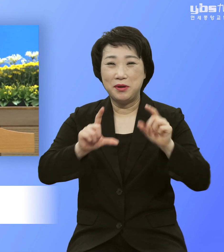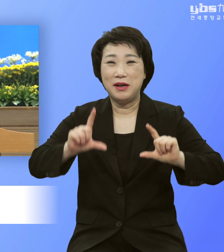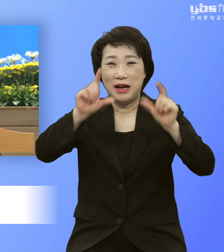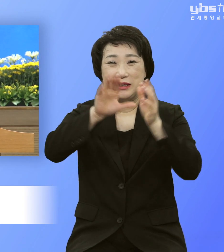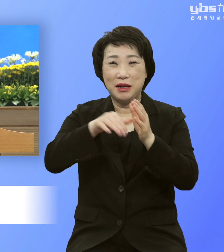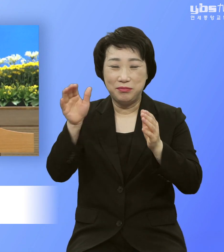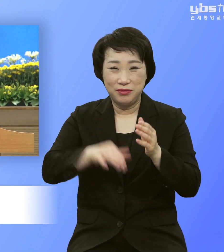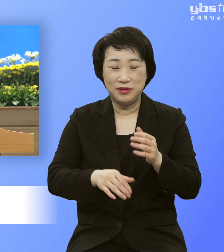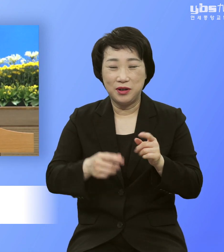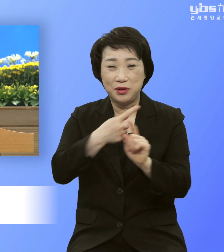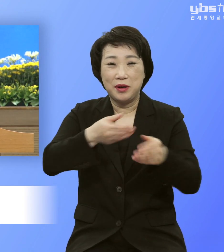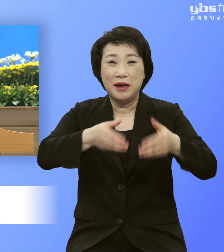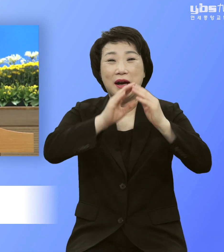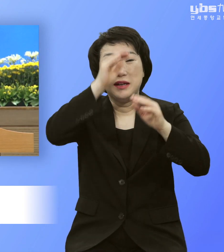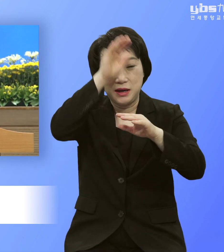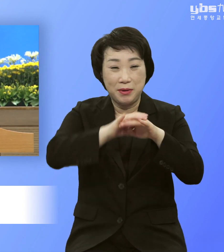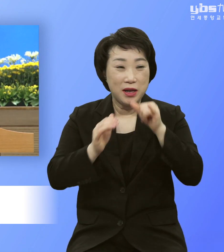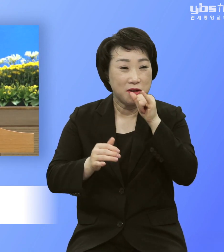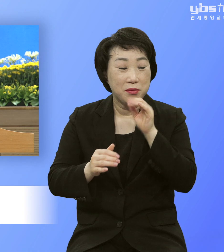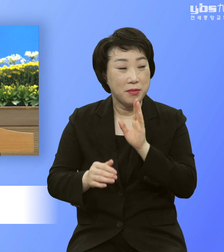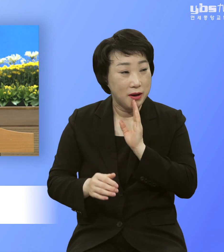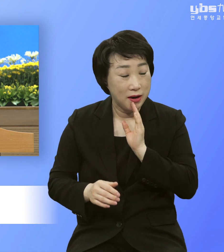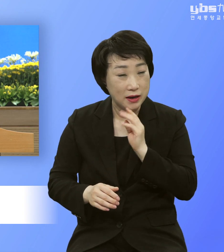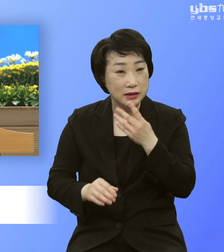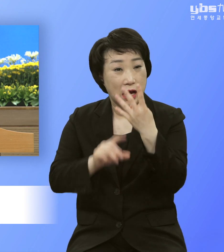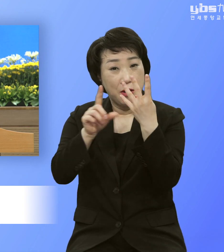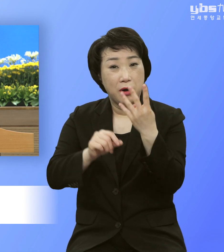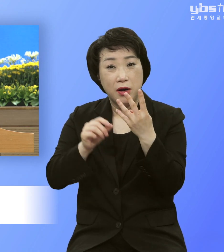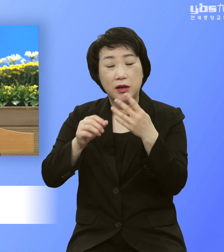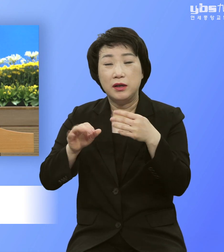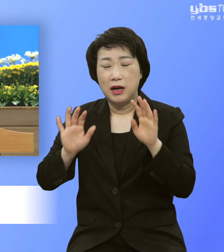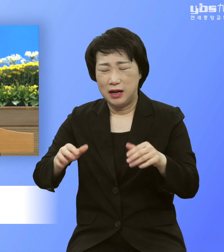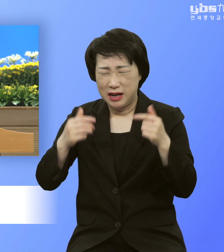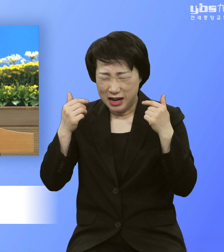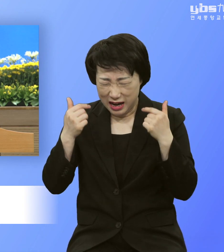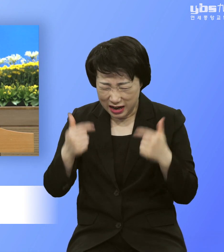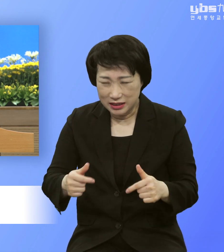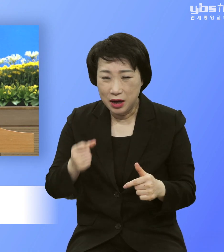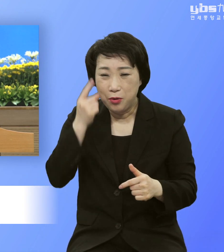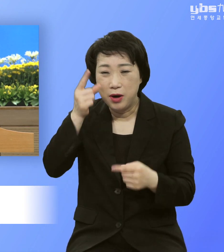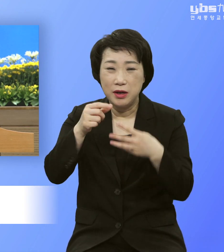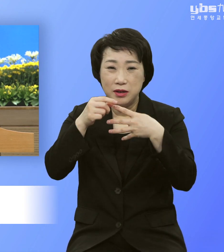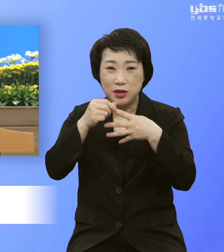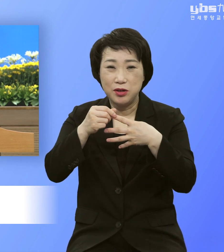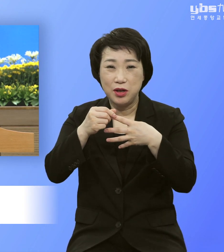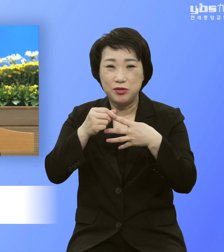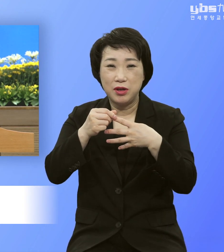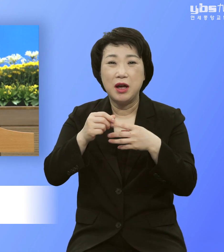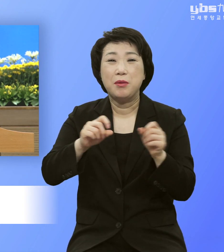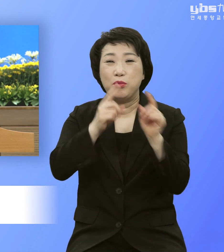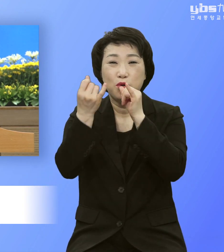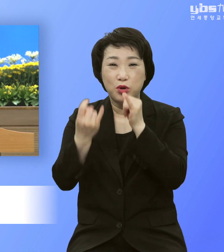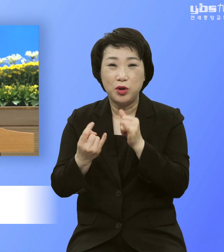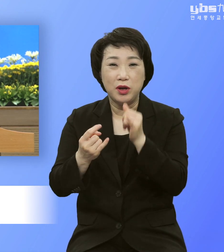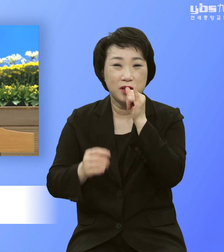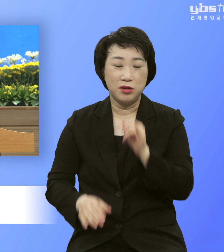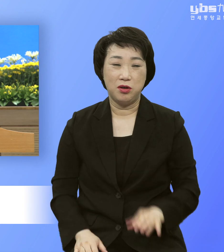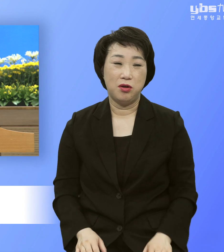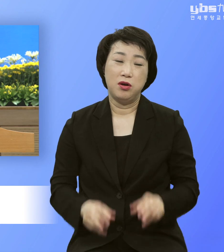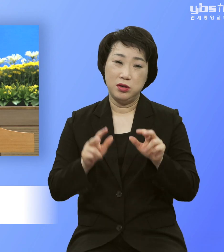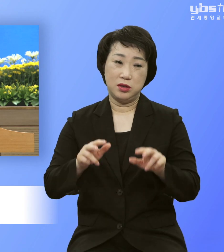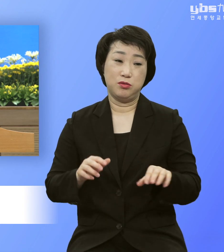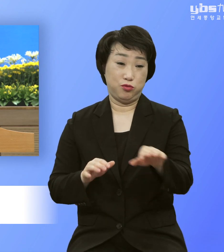첫 주는 부흥성회를 했어. 1년에 12번씩. 지금 몇 번이지?